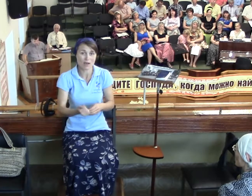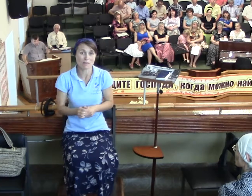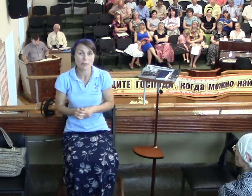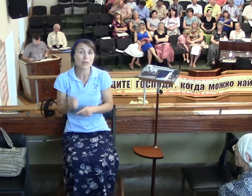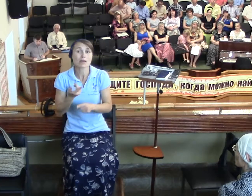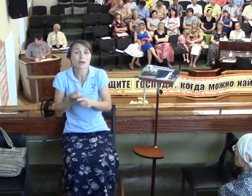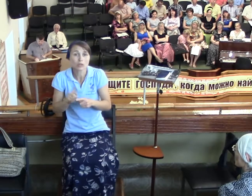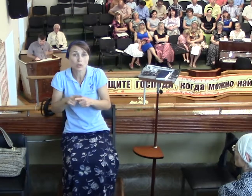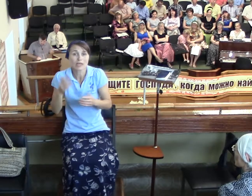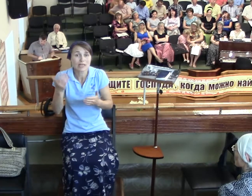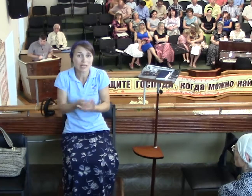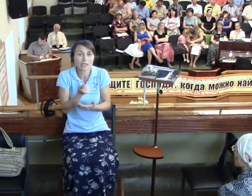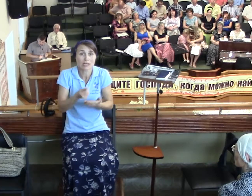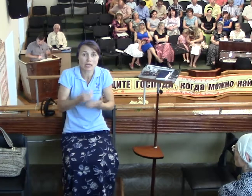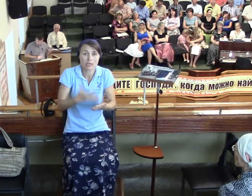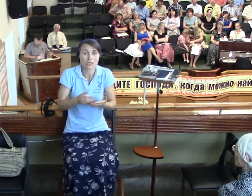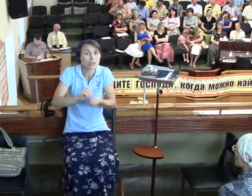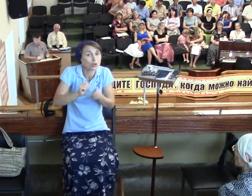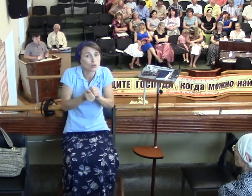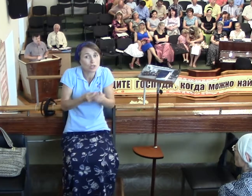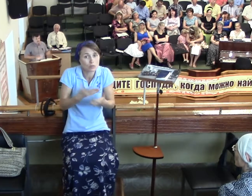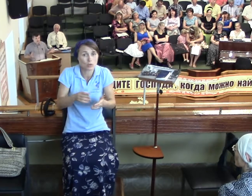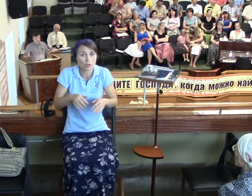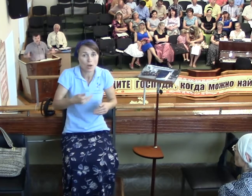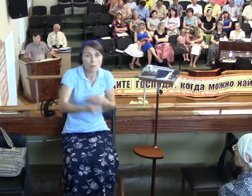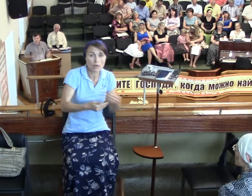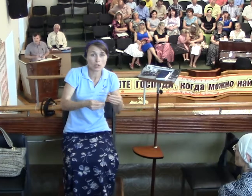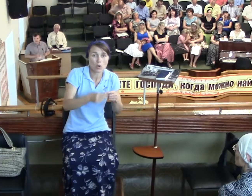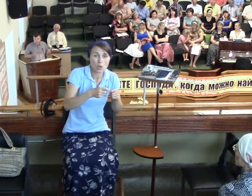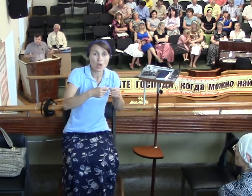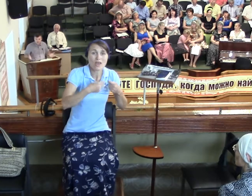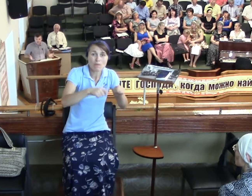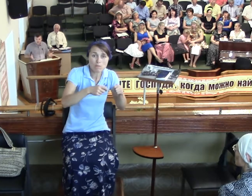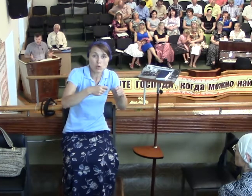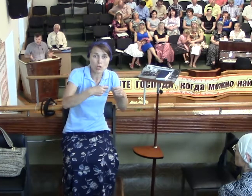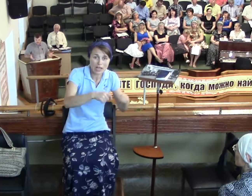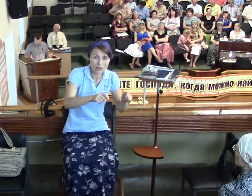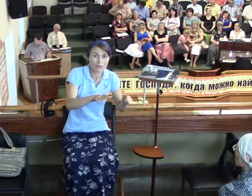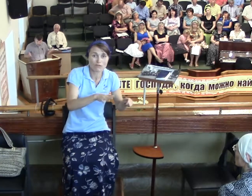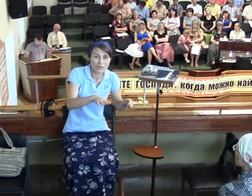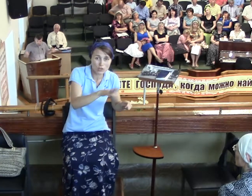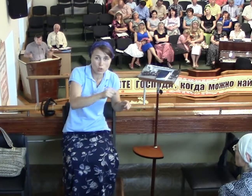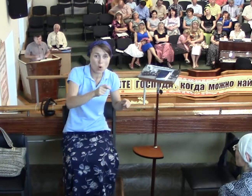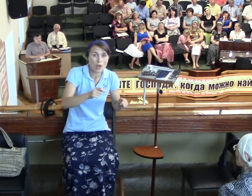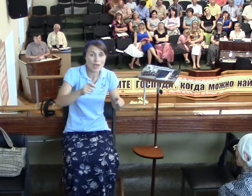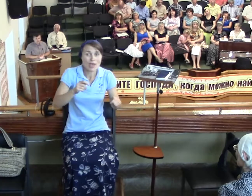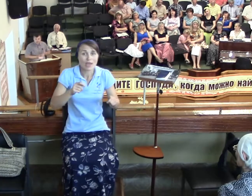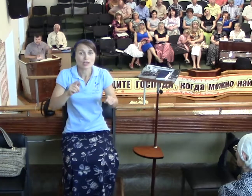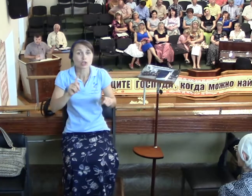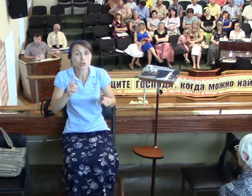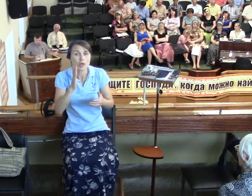и продал все, что имел, и купил ее». Братья и сестры, если я все потеряю в этой жизни, как, может быть,